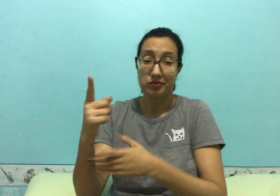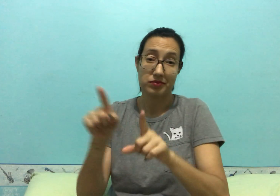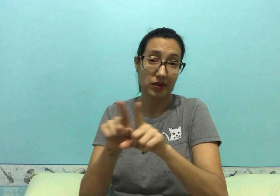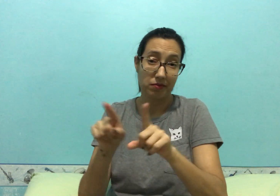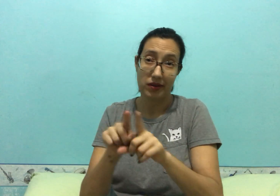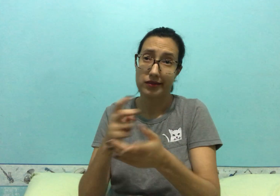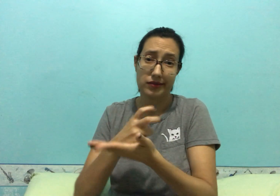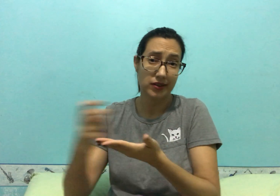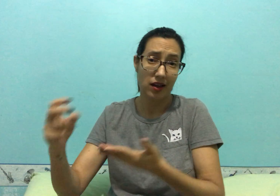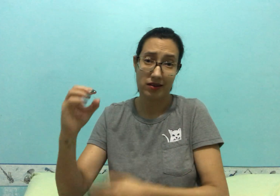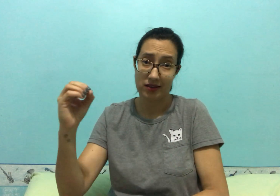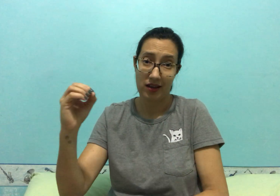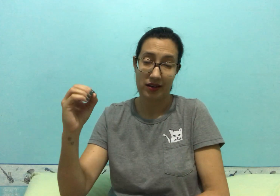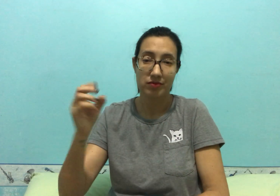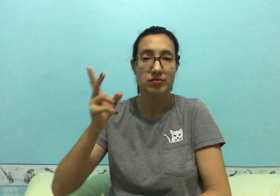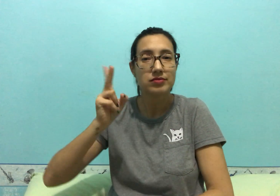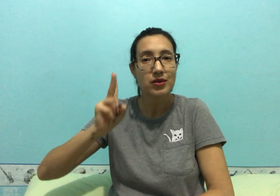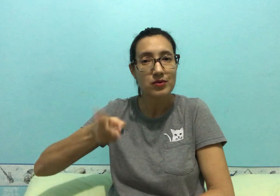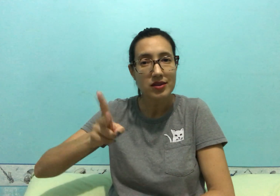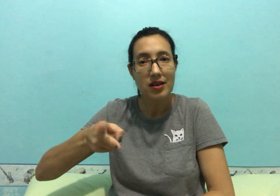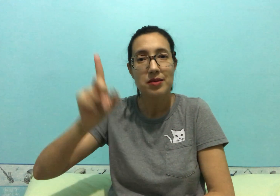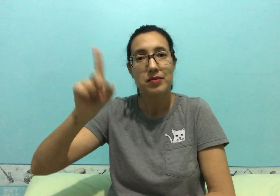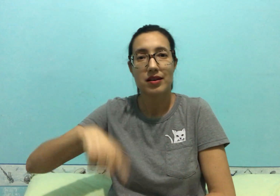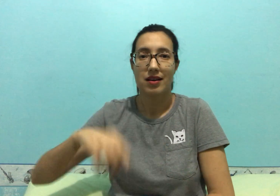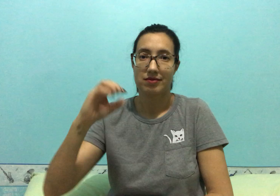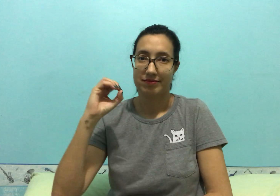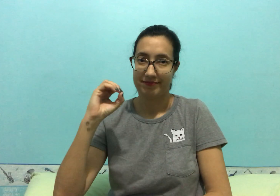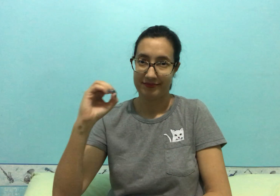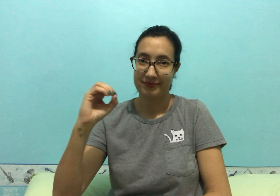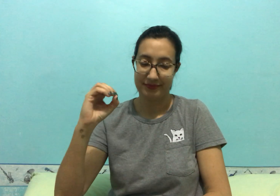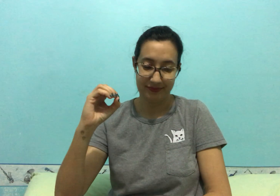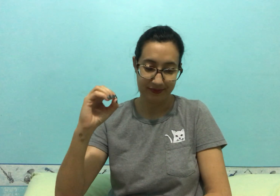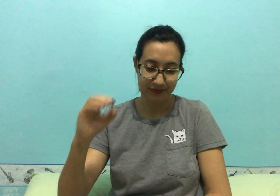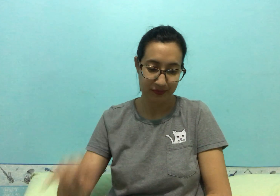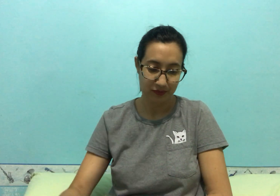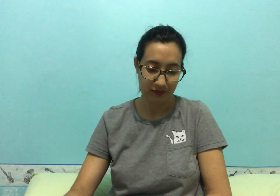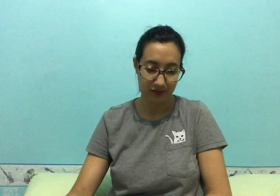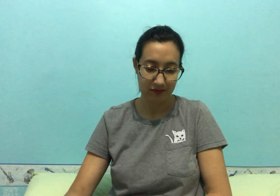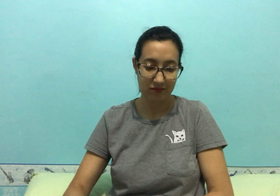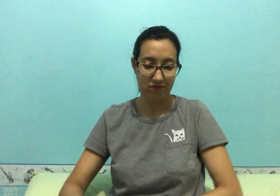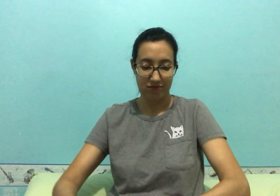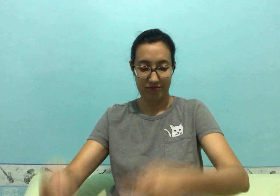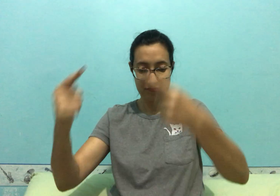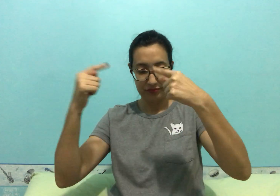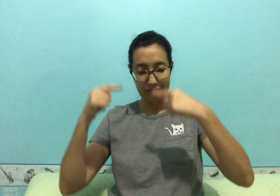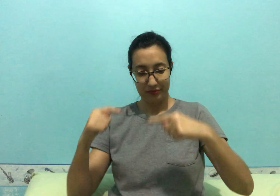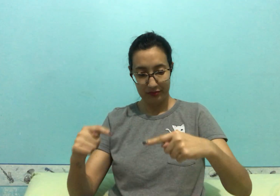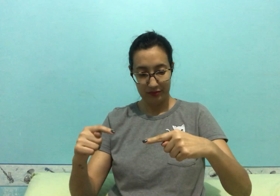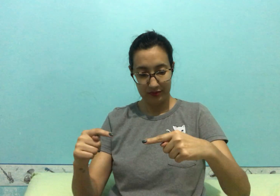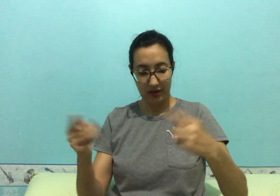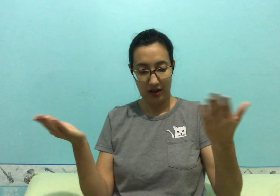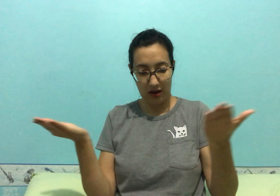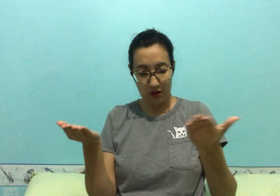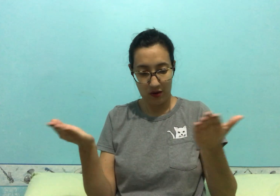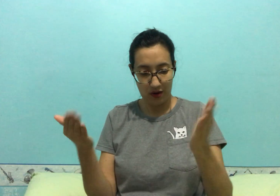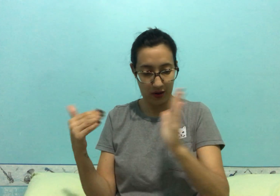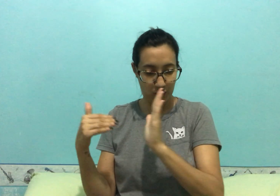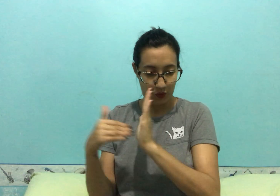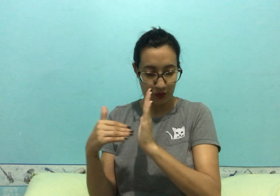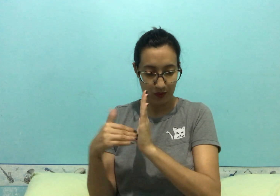Então isso daqui é sempre 0. E esse daqui agora, veja, o x com o não